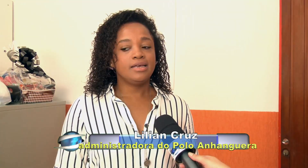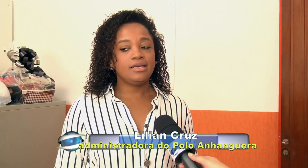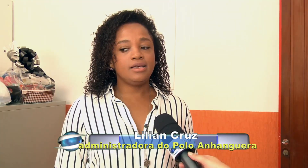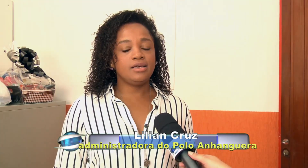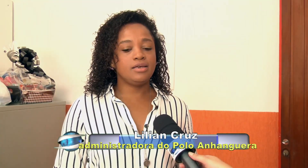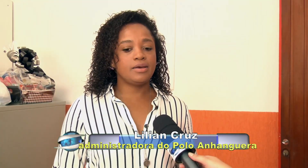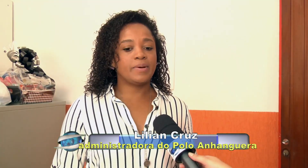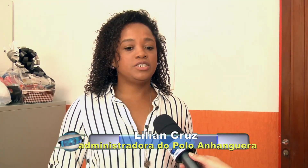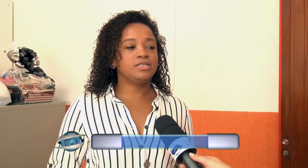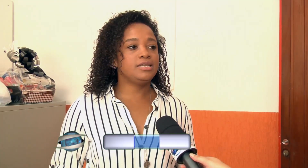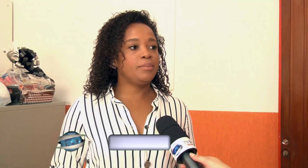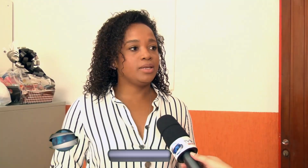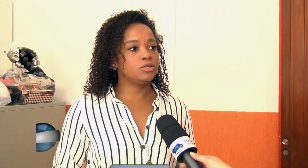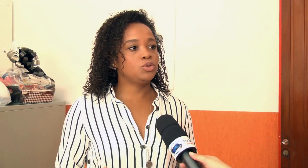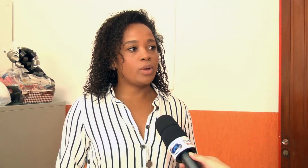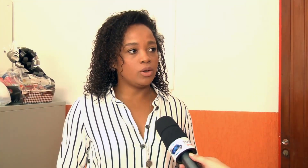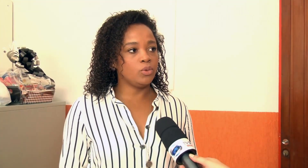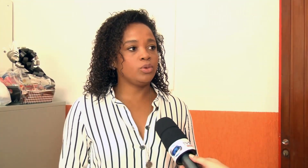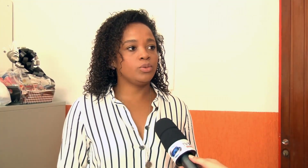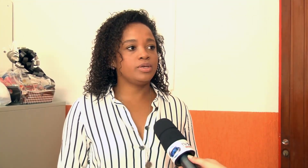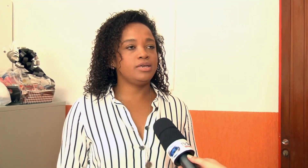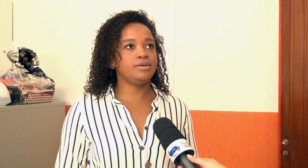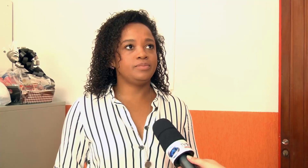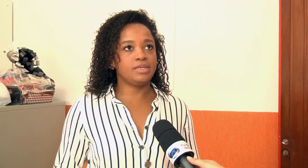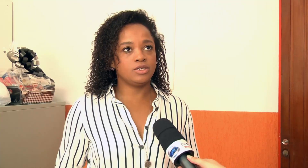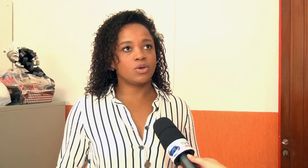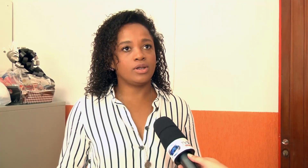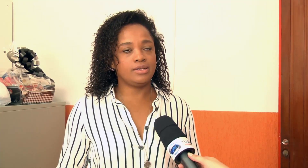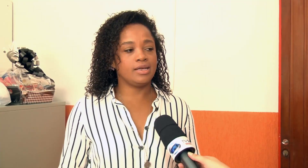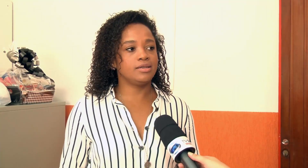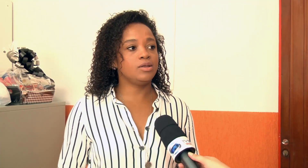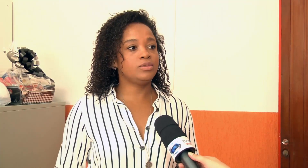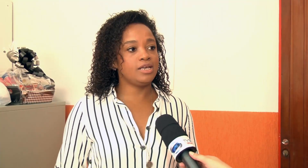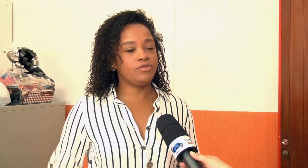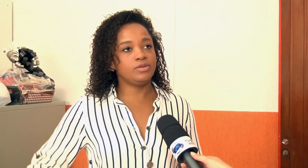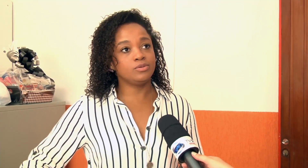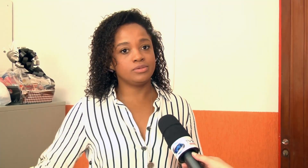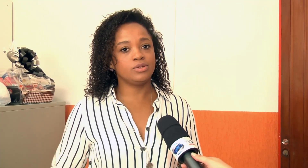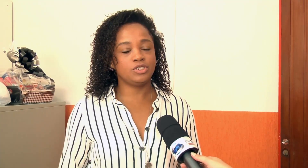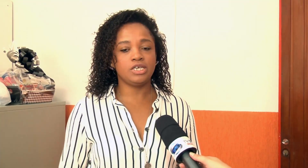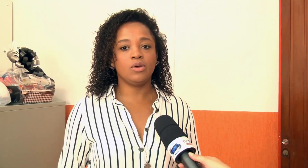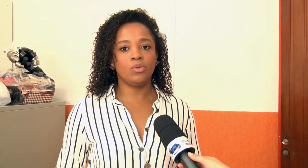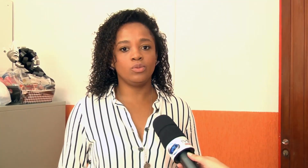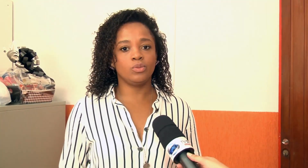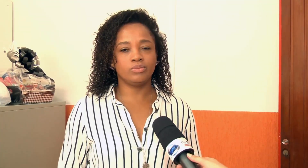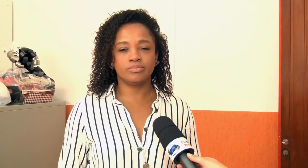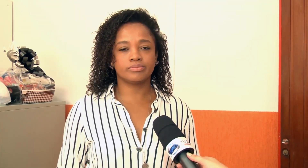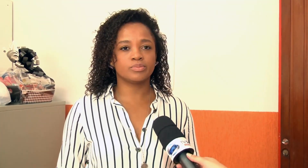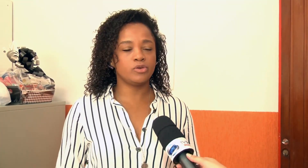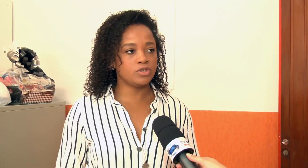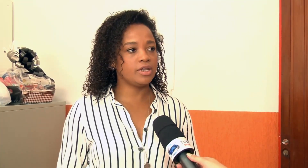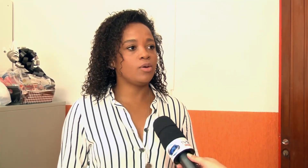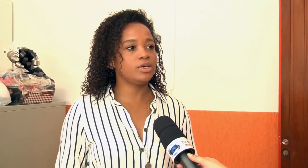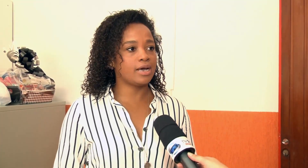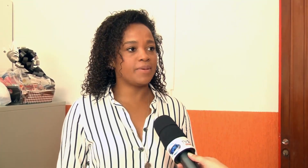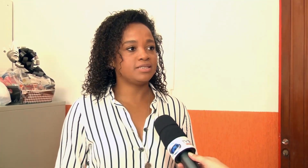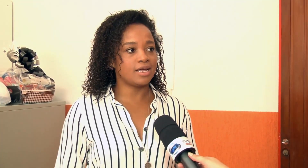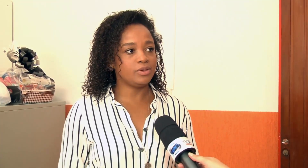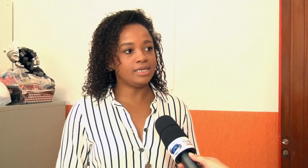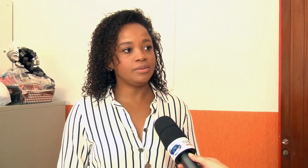e a partir da demanda de um aluno que na escola dela não tinha um profissional capacitado em